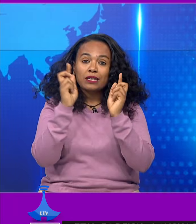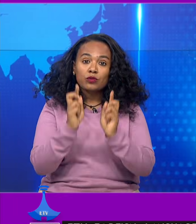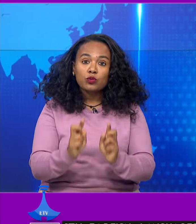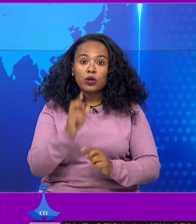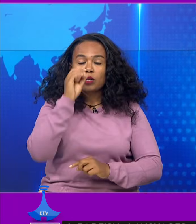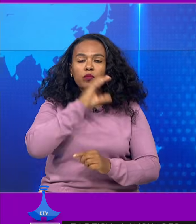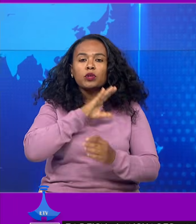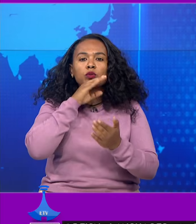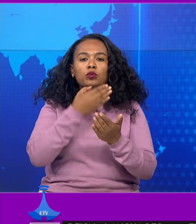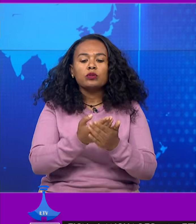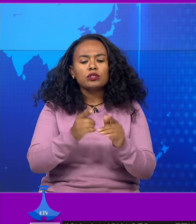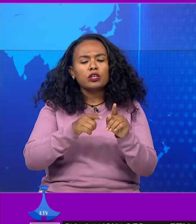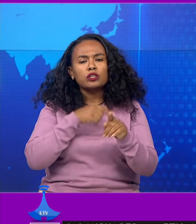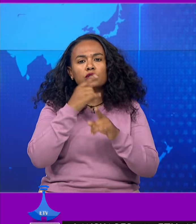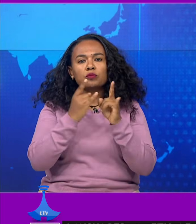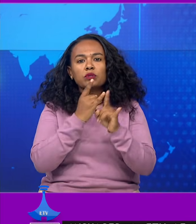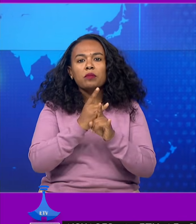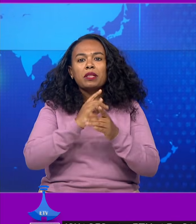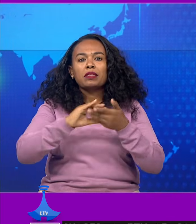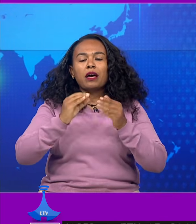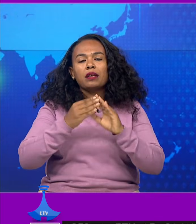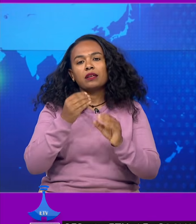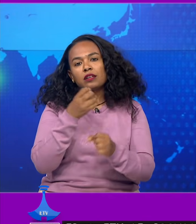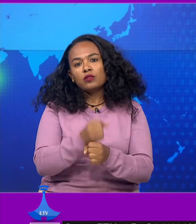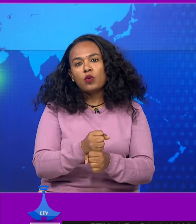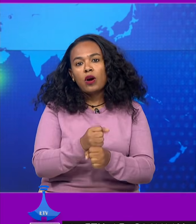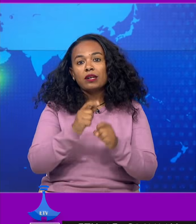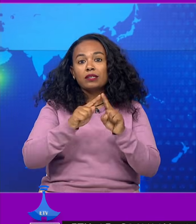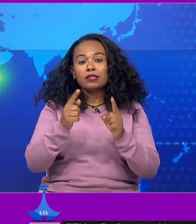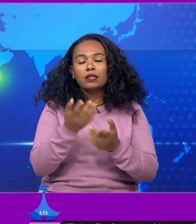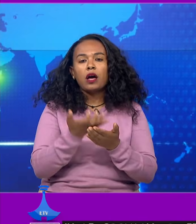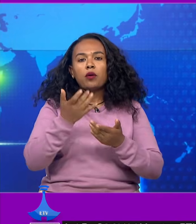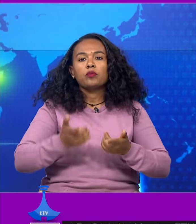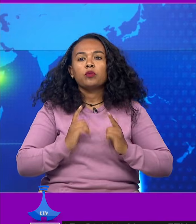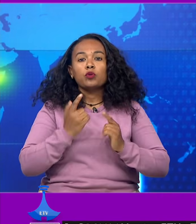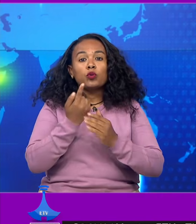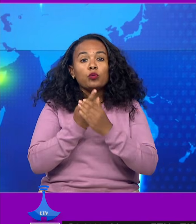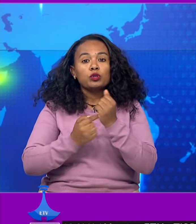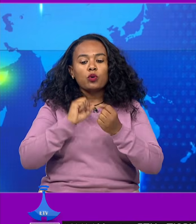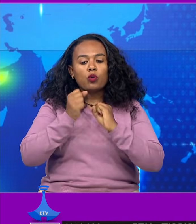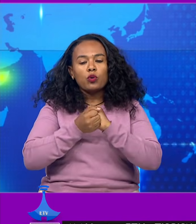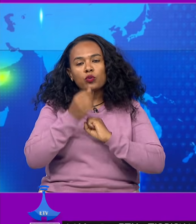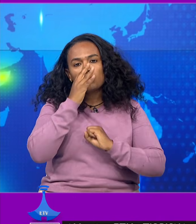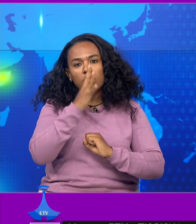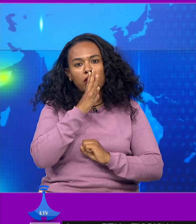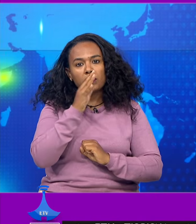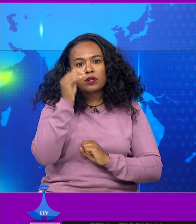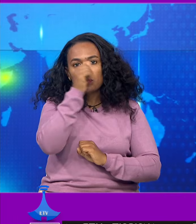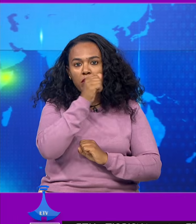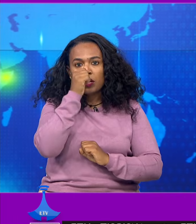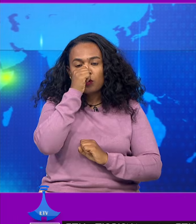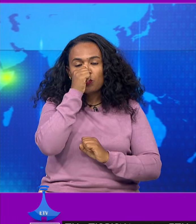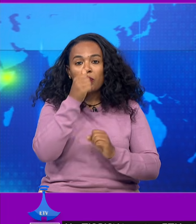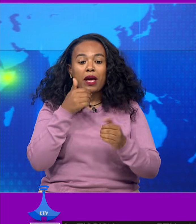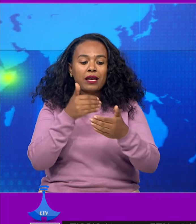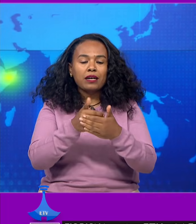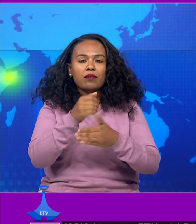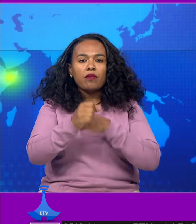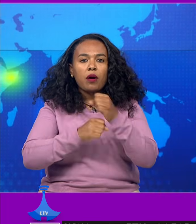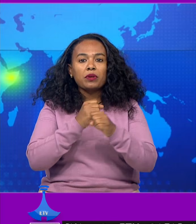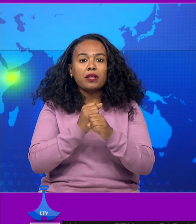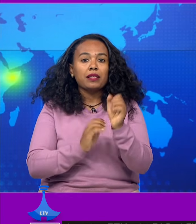የሰውን ልጅ የረጅም ዘመን ታሪክ መስክረዋል። ነገር ግን ሀብት መኖሩ ብቻውን ለውጥን አይፈጥርም። በኢትዮጵያ የቅርብ ዓመታት የልማት